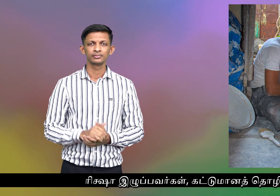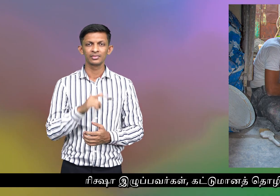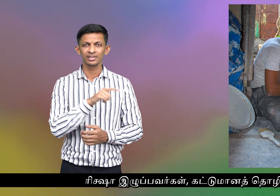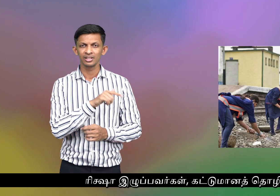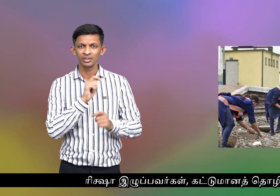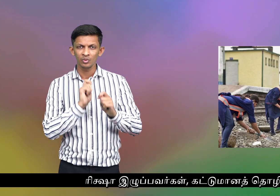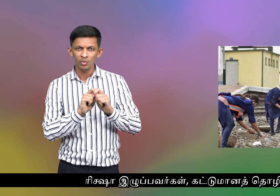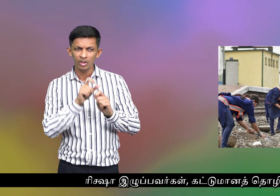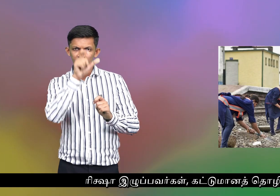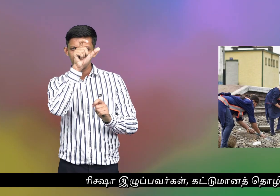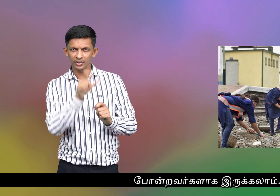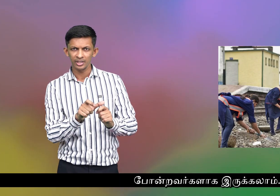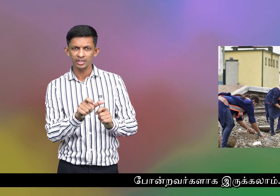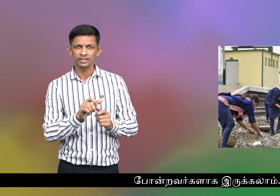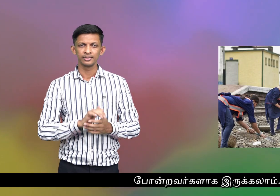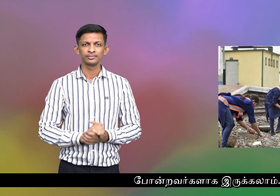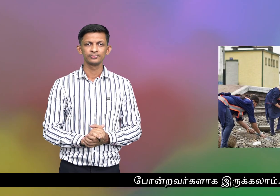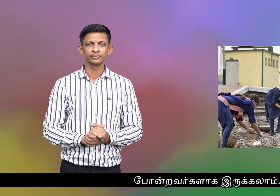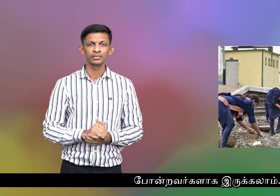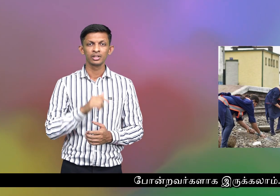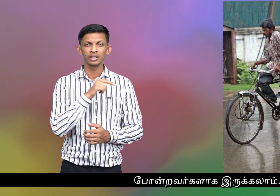கட்டுமான தொழிலாளர்கள் போன்றவர்களாக இருக்கலாம்.